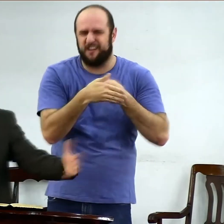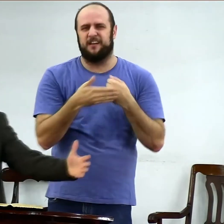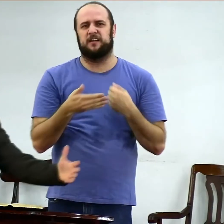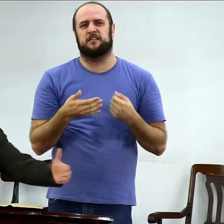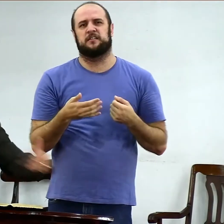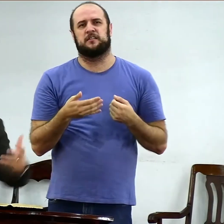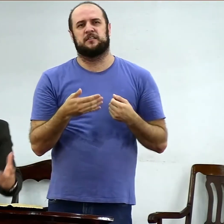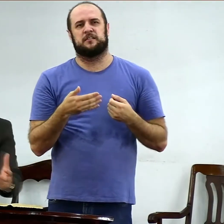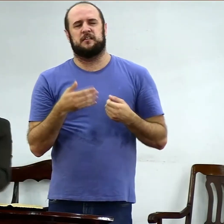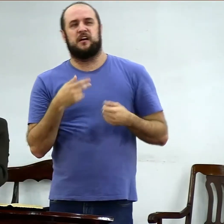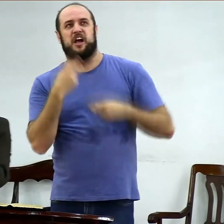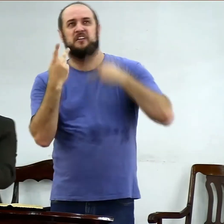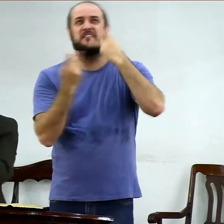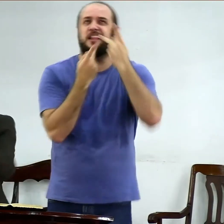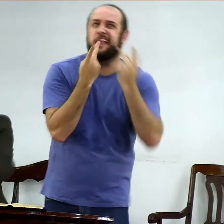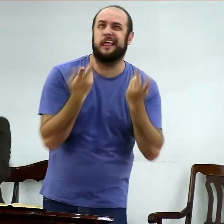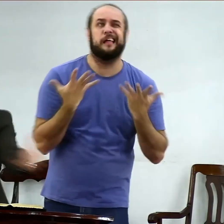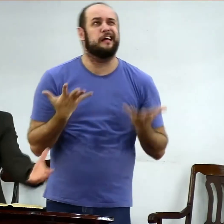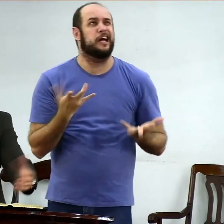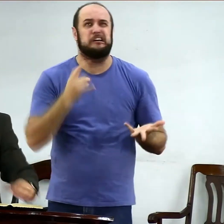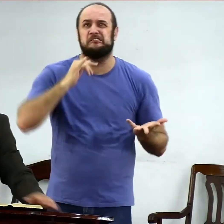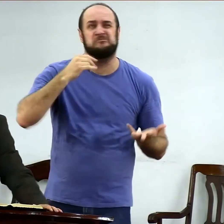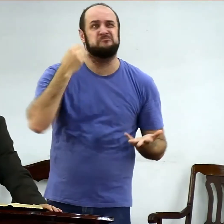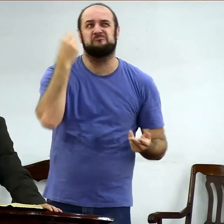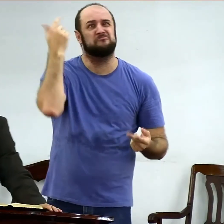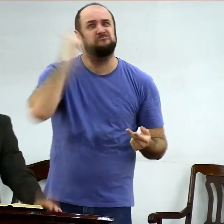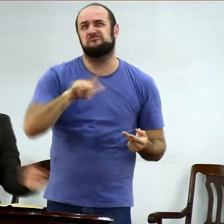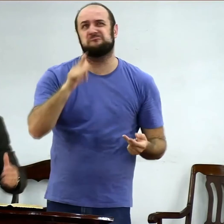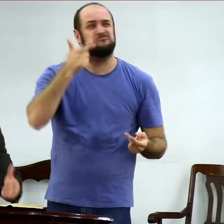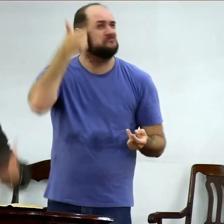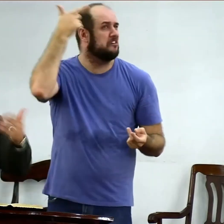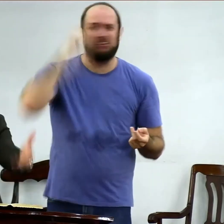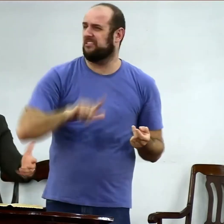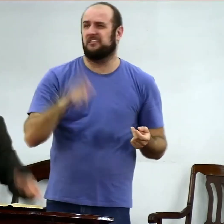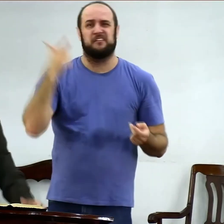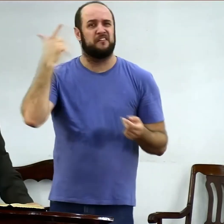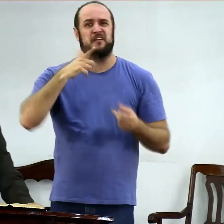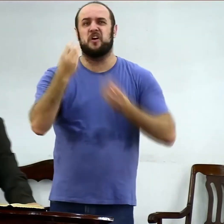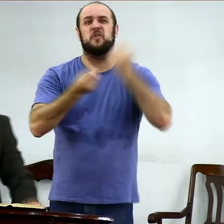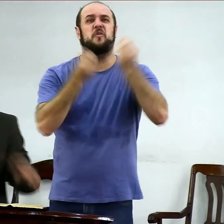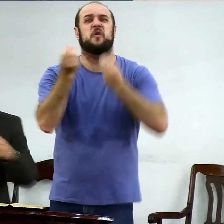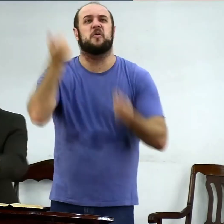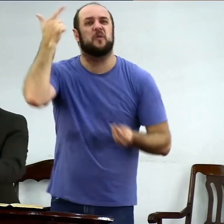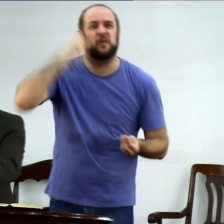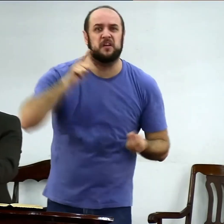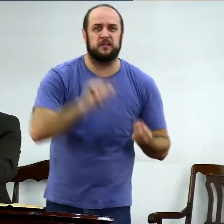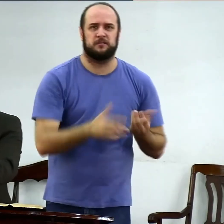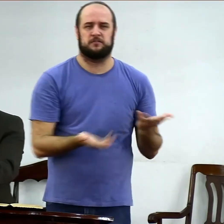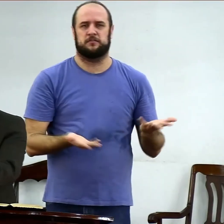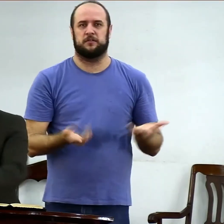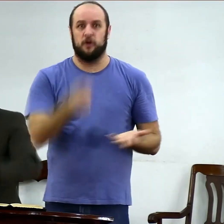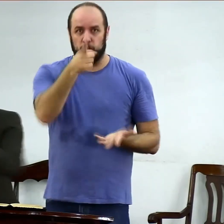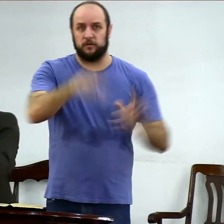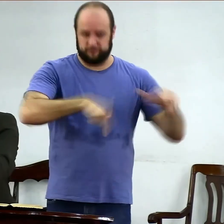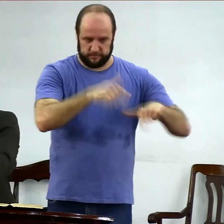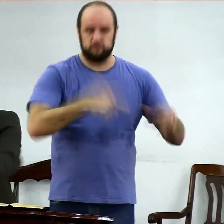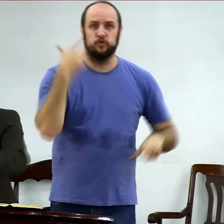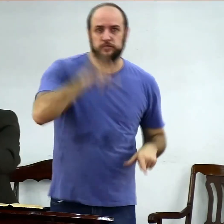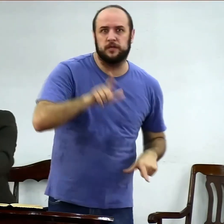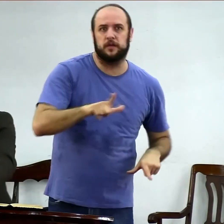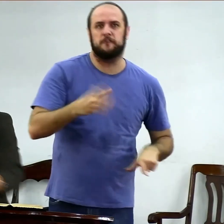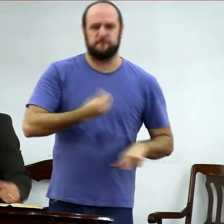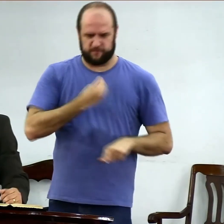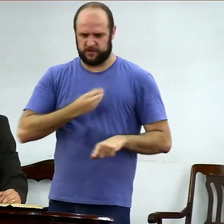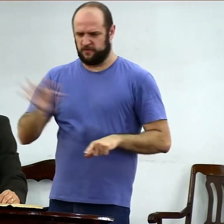Pare de dizer: mas eu não consigo. Como você consegue trabalhar? Como você consegue viver